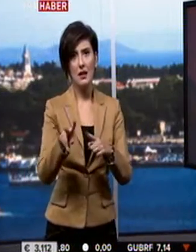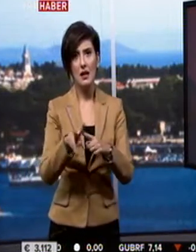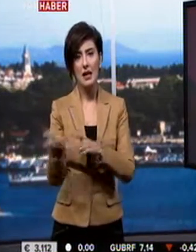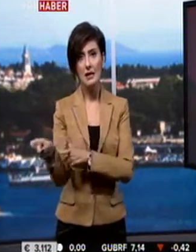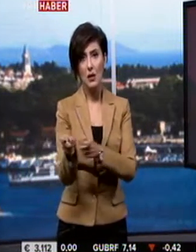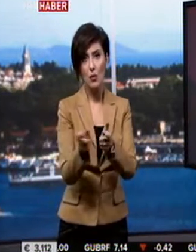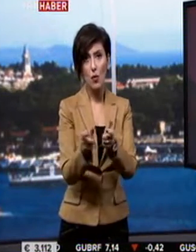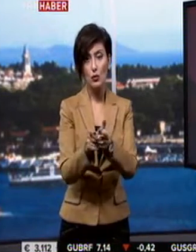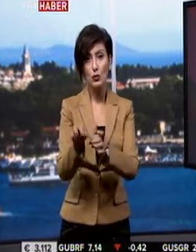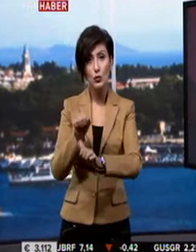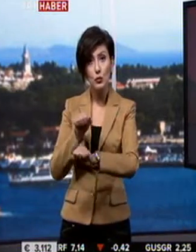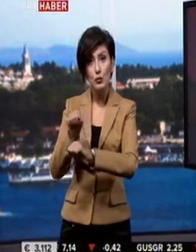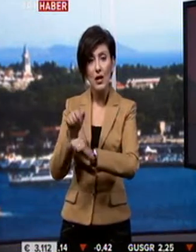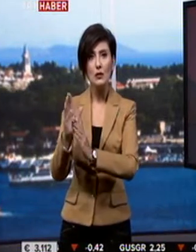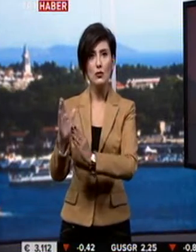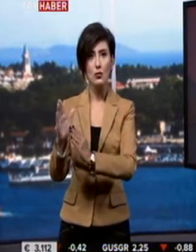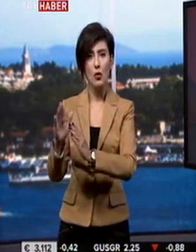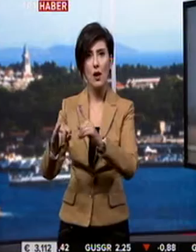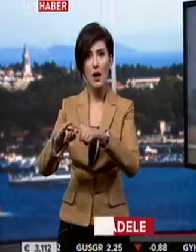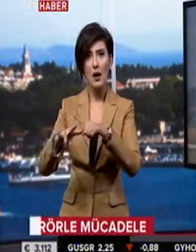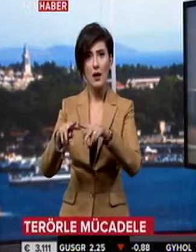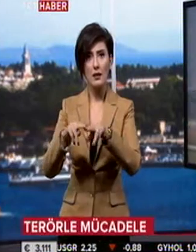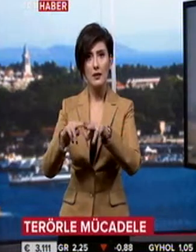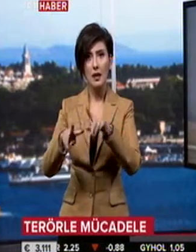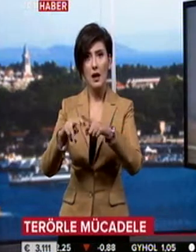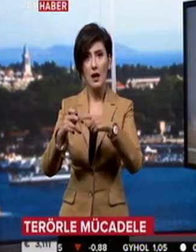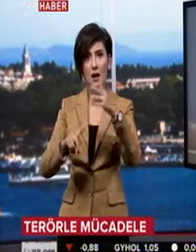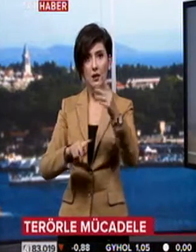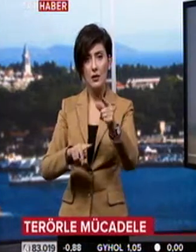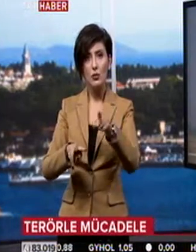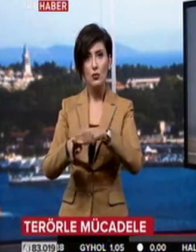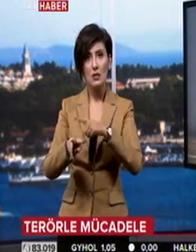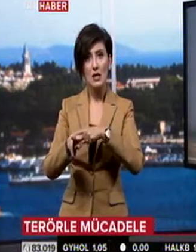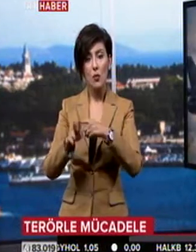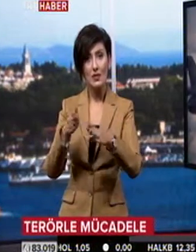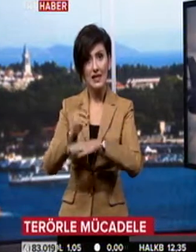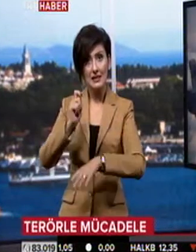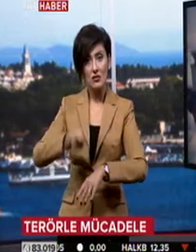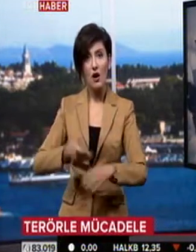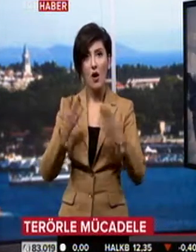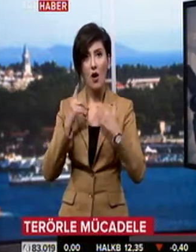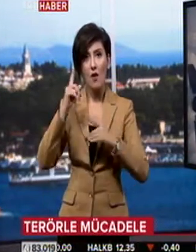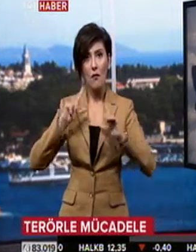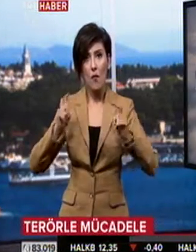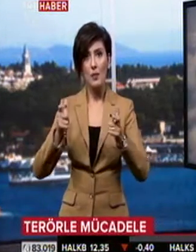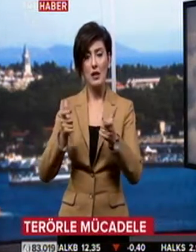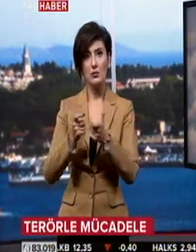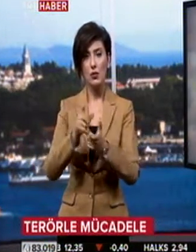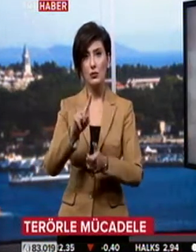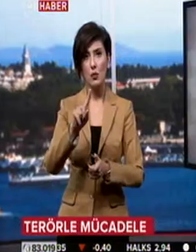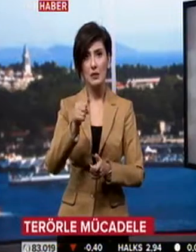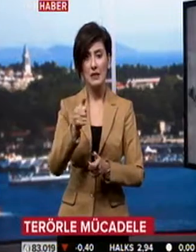PKK terör örgütüyle mücadele sürüyor. Hakkari Yüksekova'da gerçekleşen hava